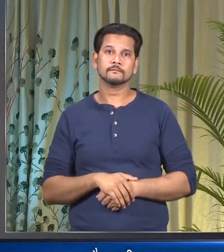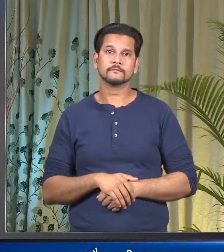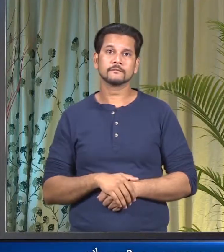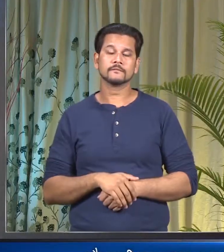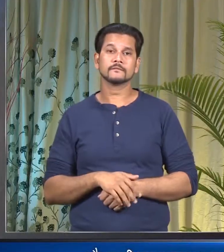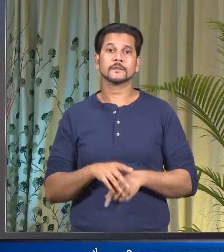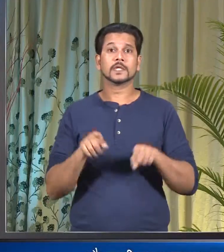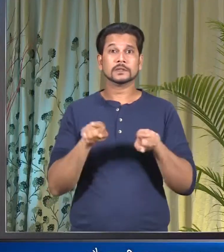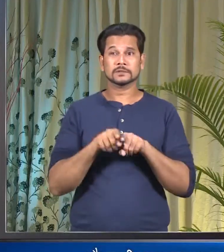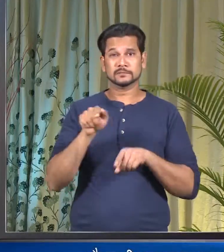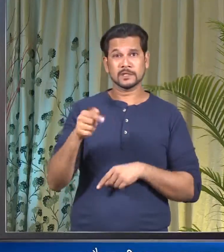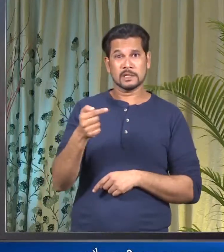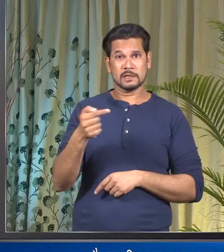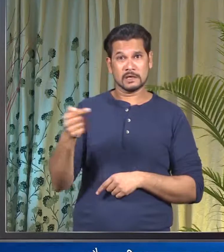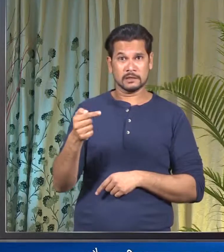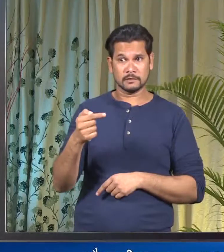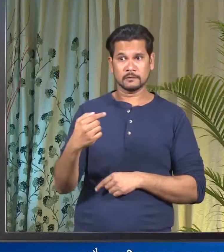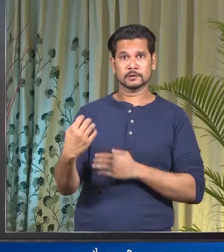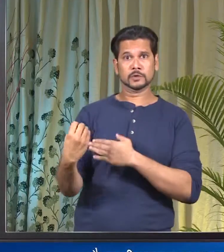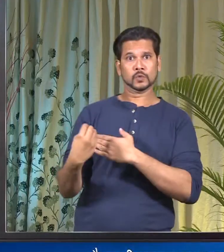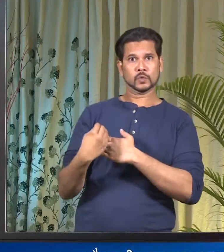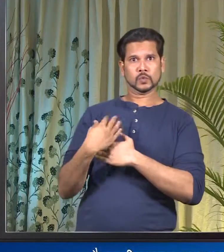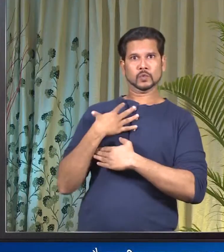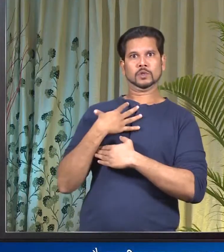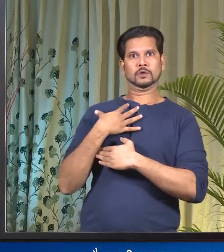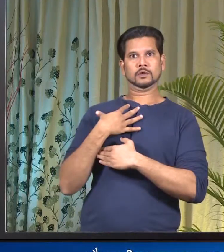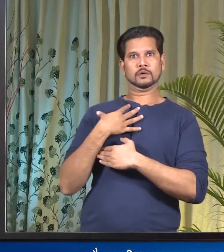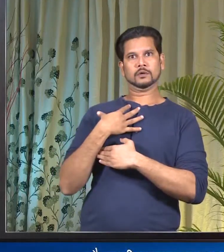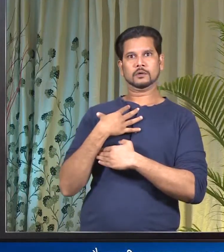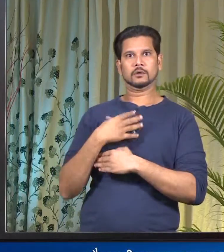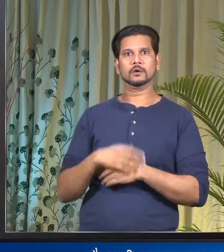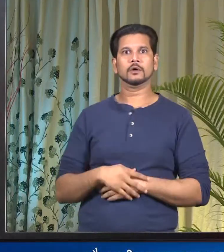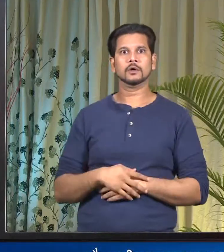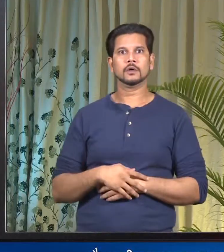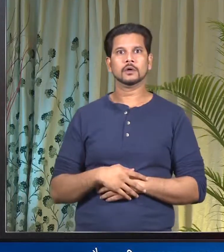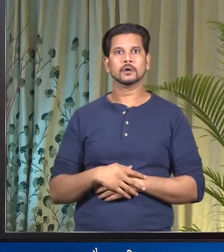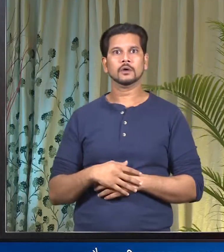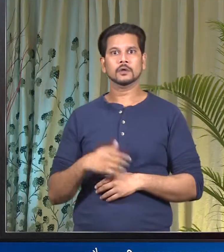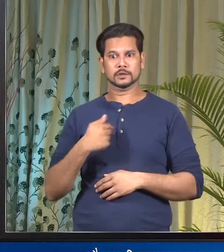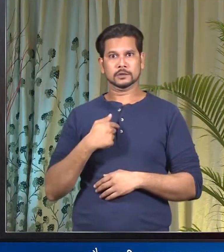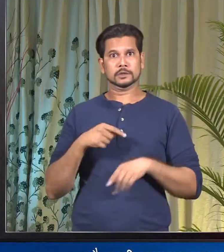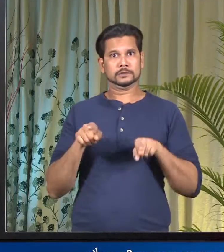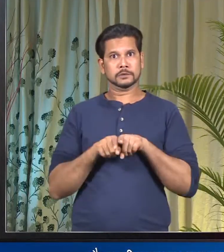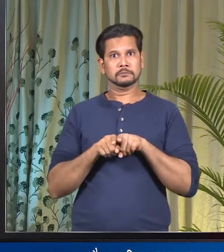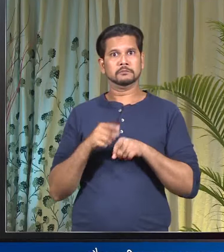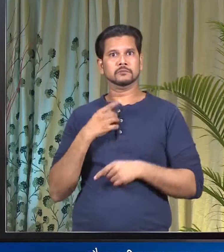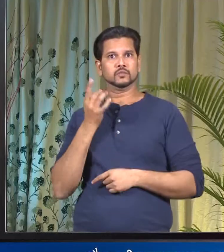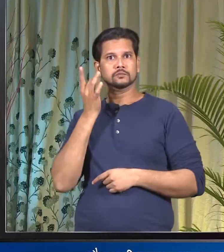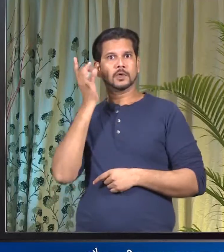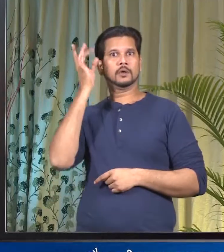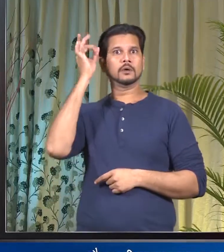नकारात्मक्ता का प्रभाव आपके उपर इतना पड़ जाता है कि आपको गुस्सा आ गया